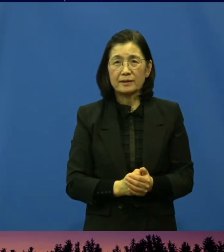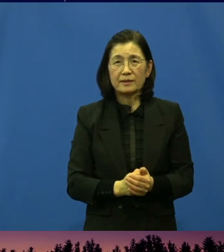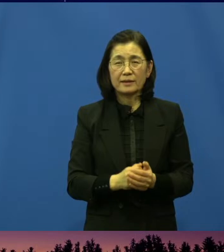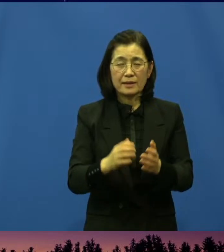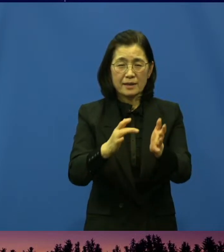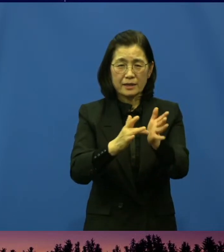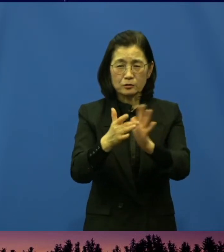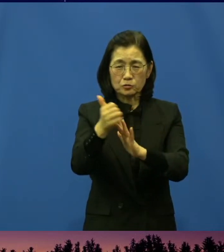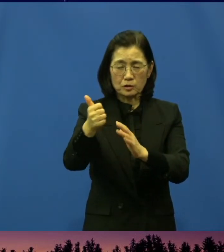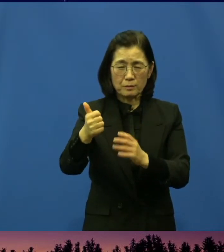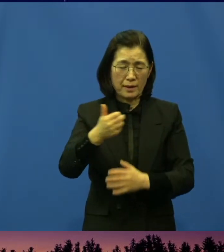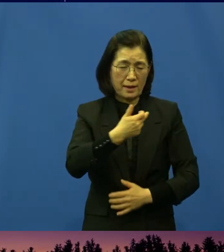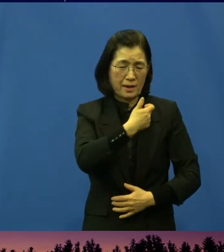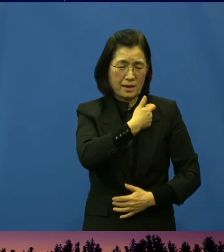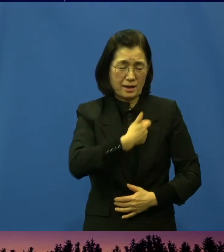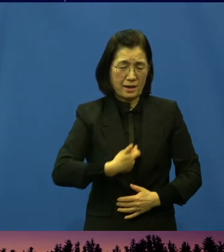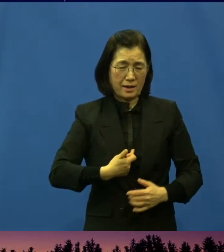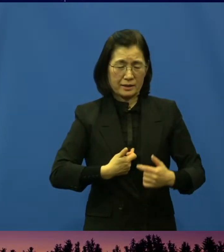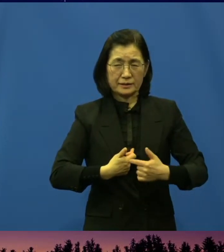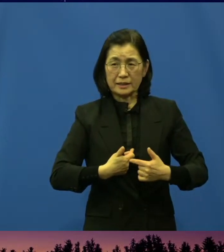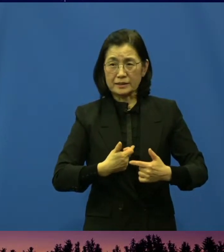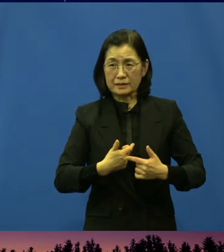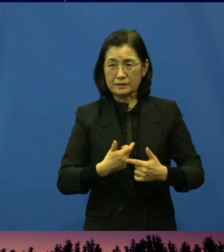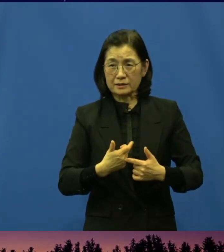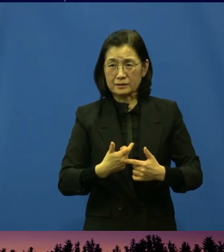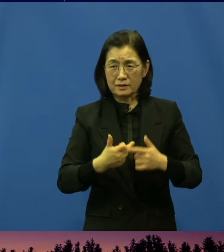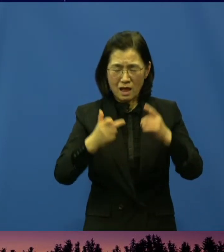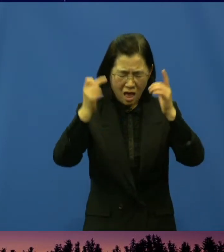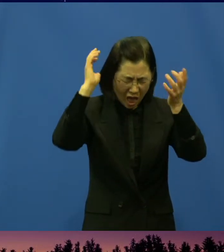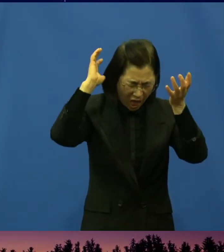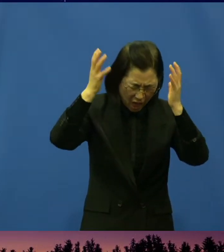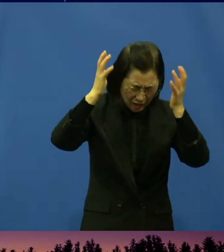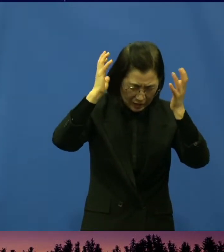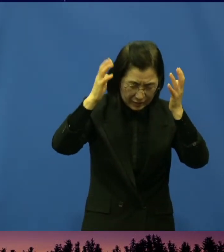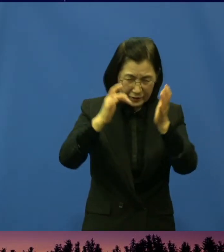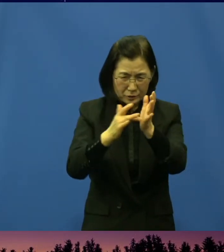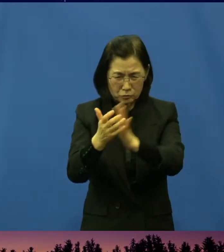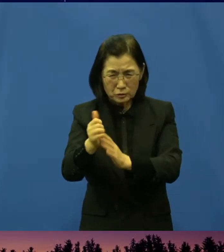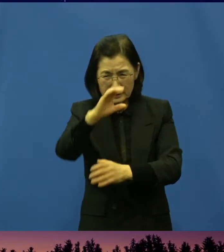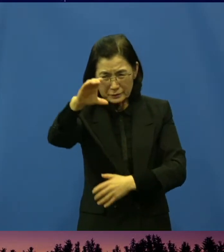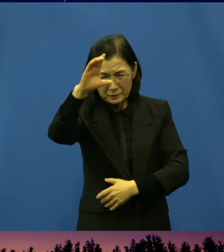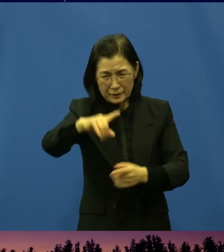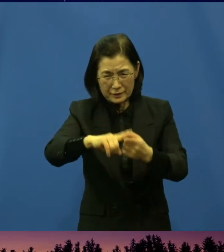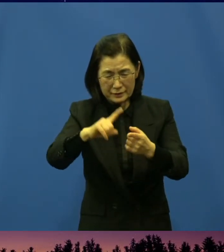헷갈리는 소리예요. 예수님은 계속 십자가 길을 얘기하는데 못 알아들어요.